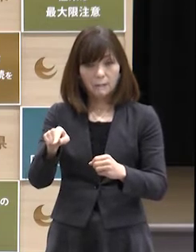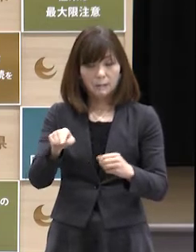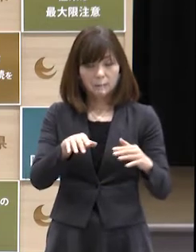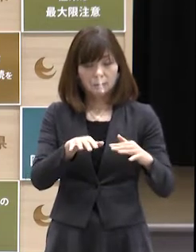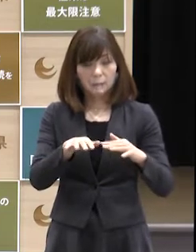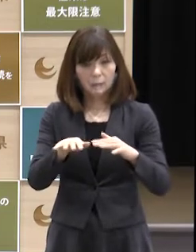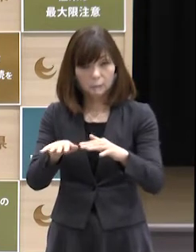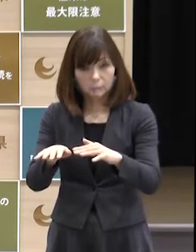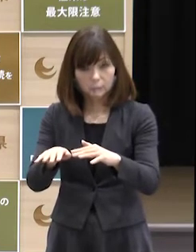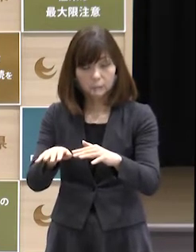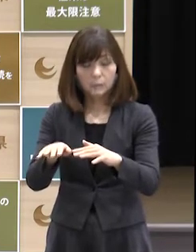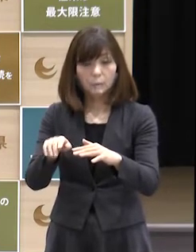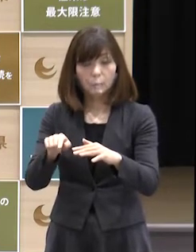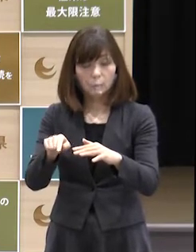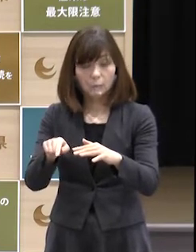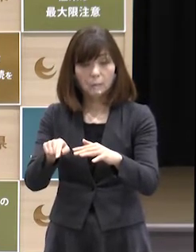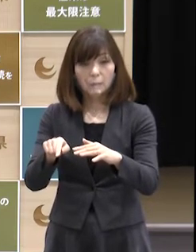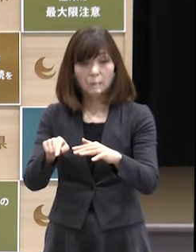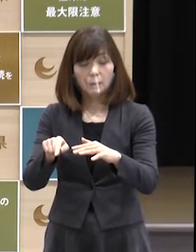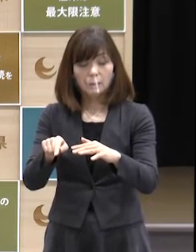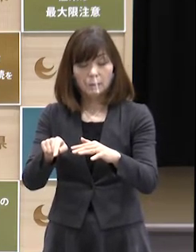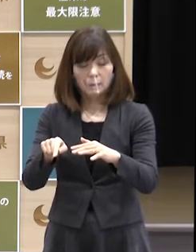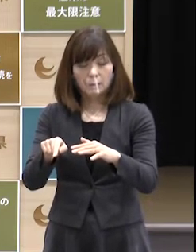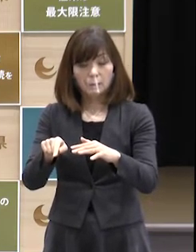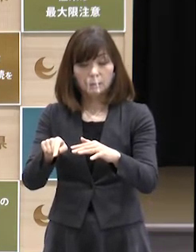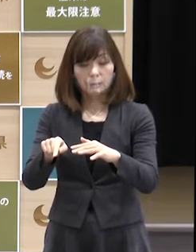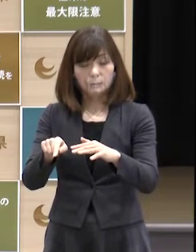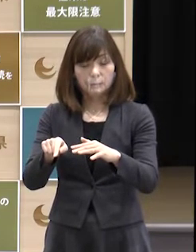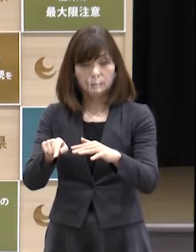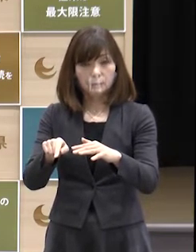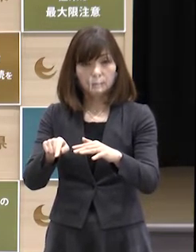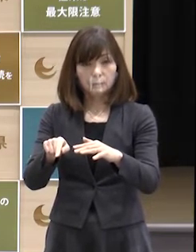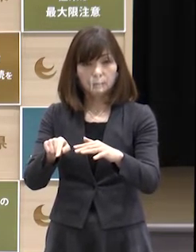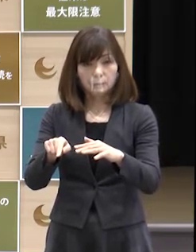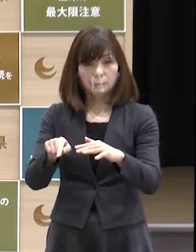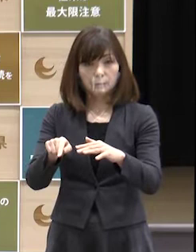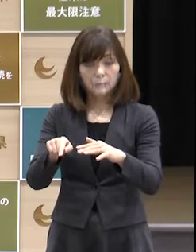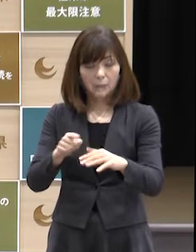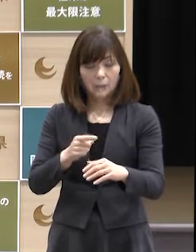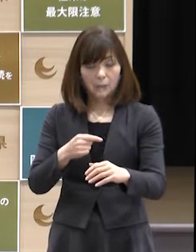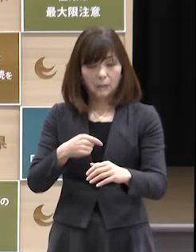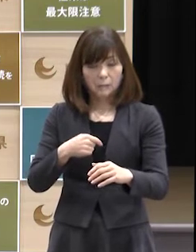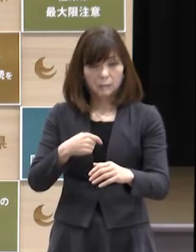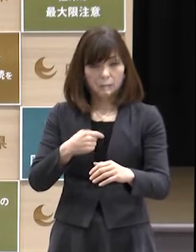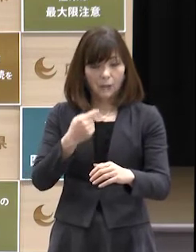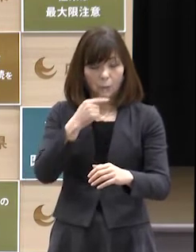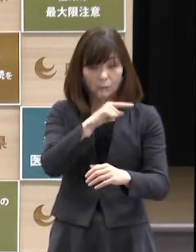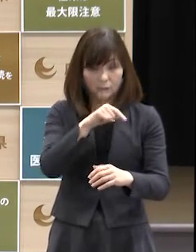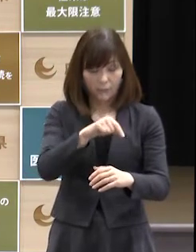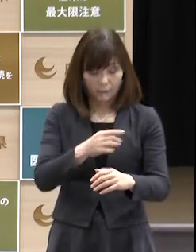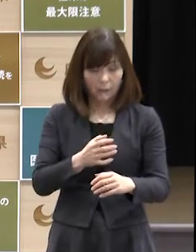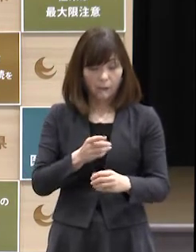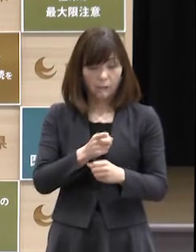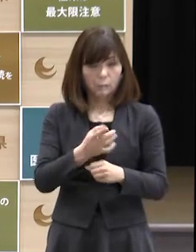大規模な徹底したですね、侵攻、戦争、そして住民